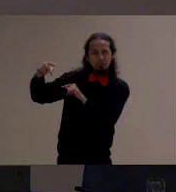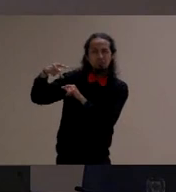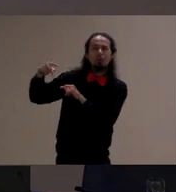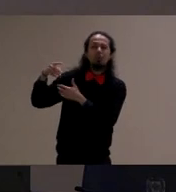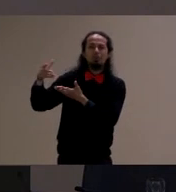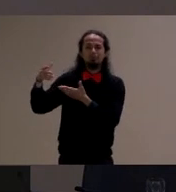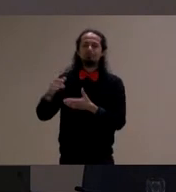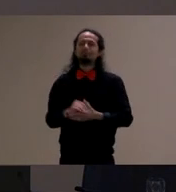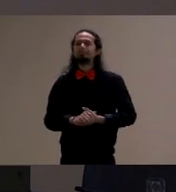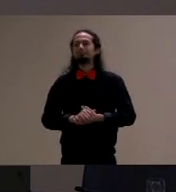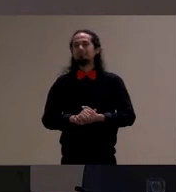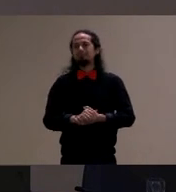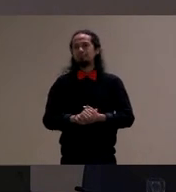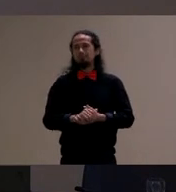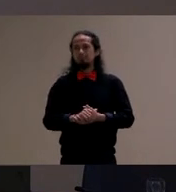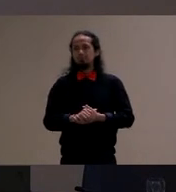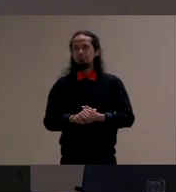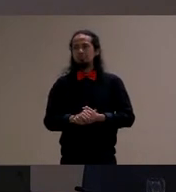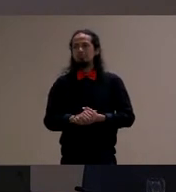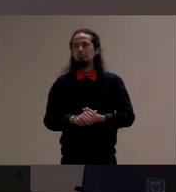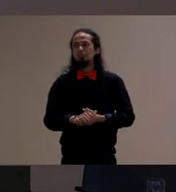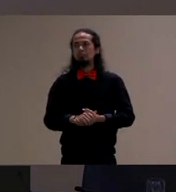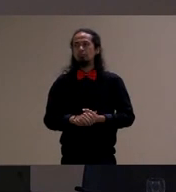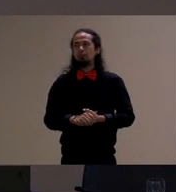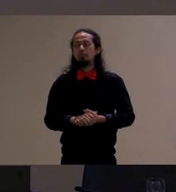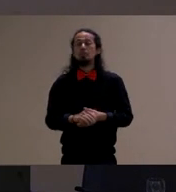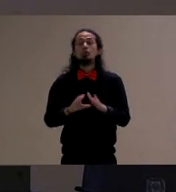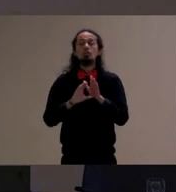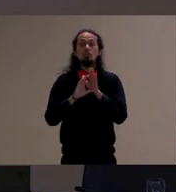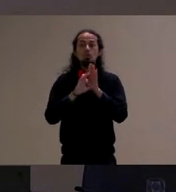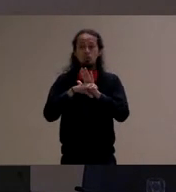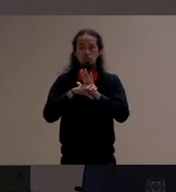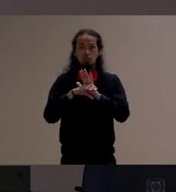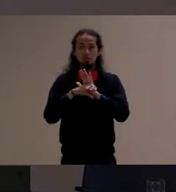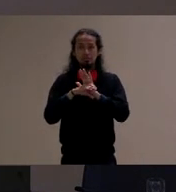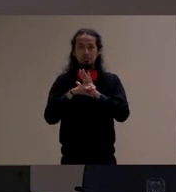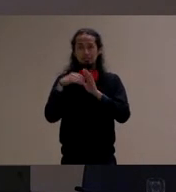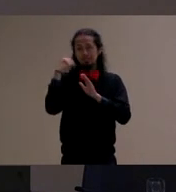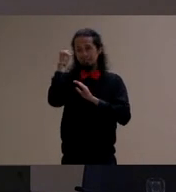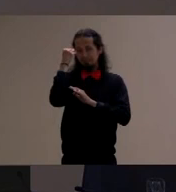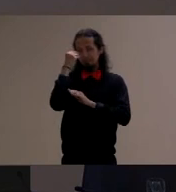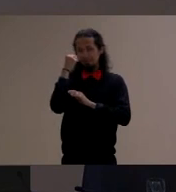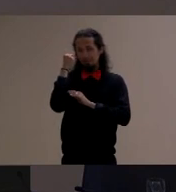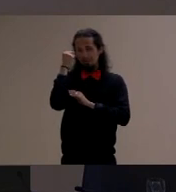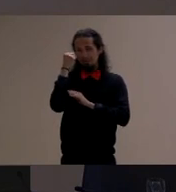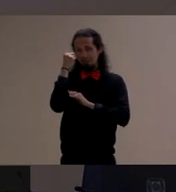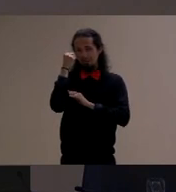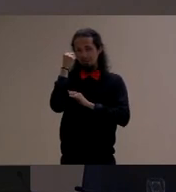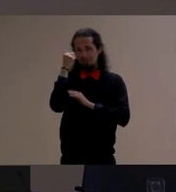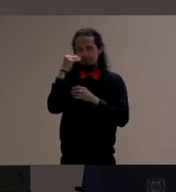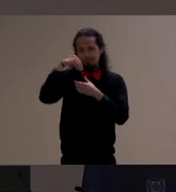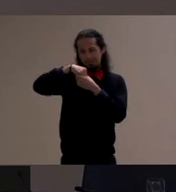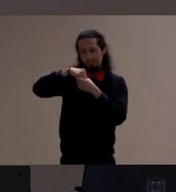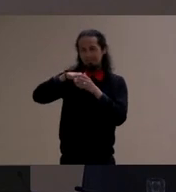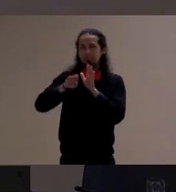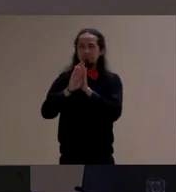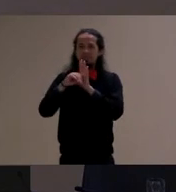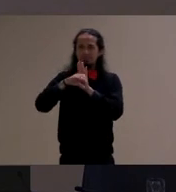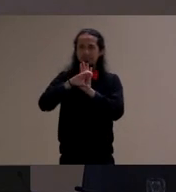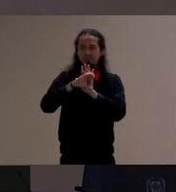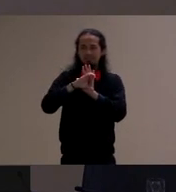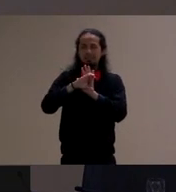i i a o conceito de experiência então né na bncc